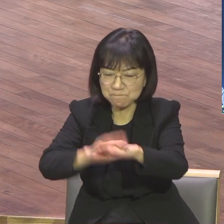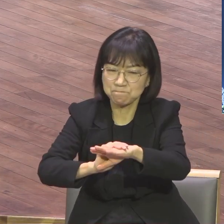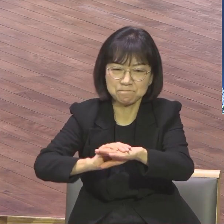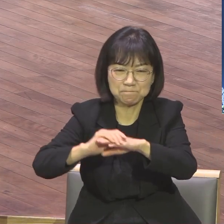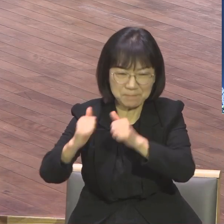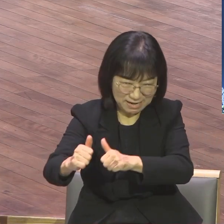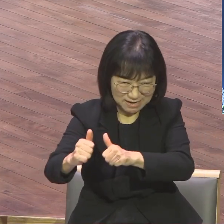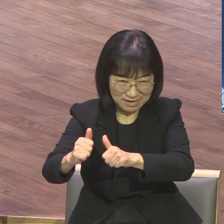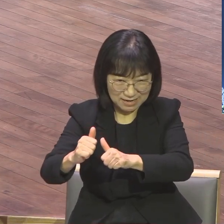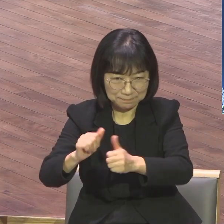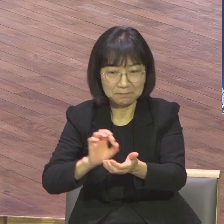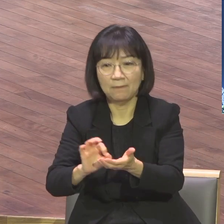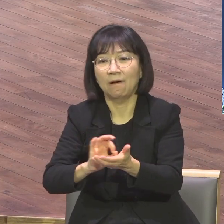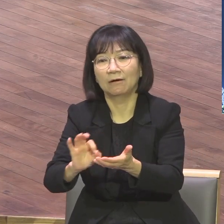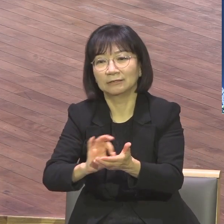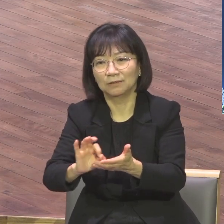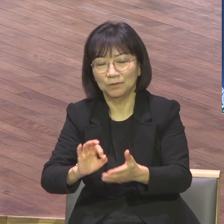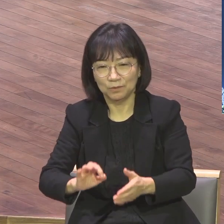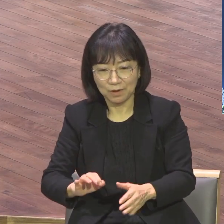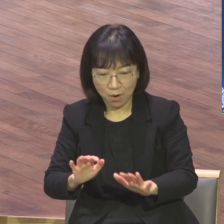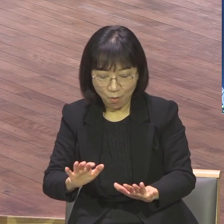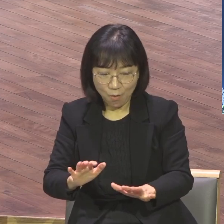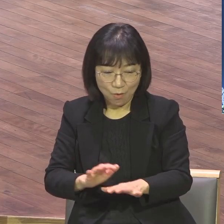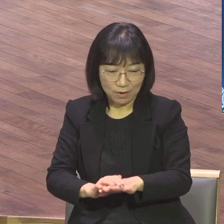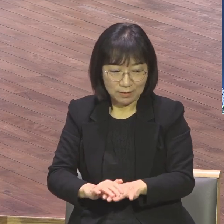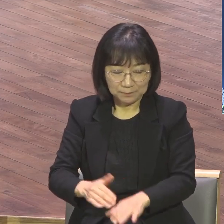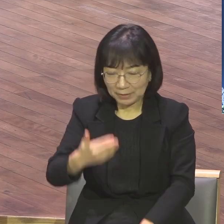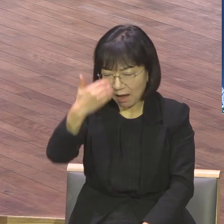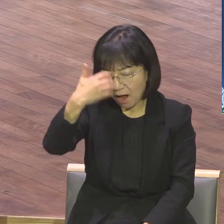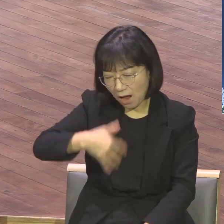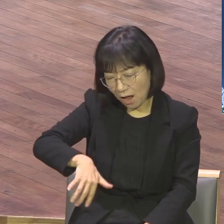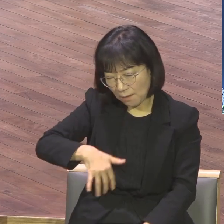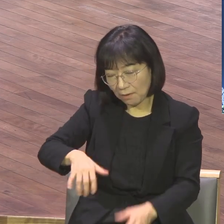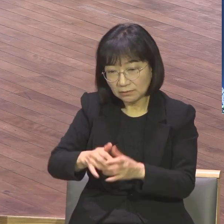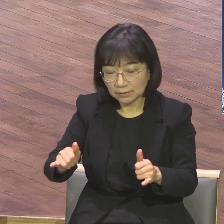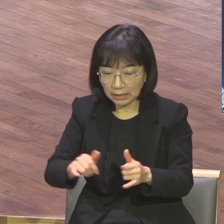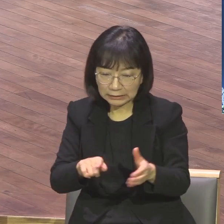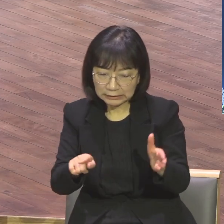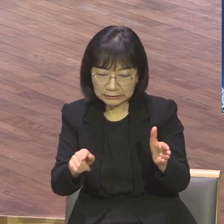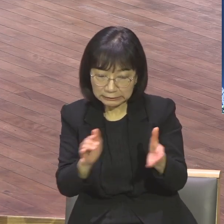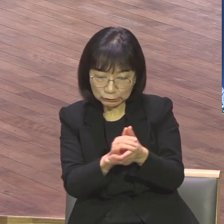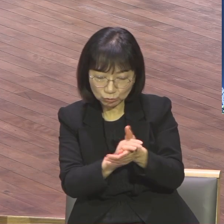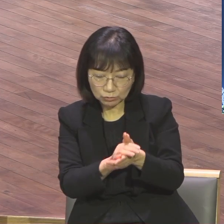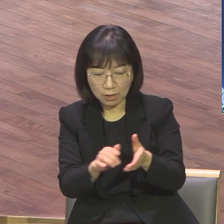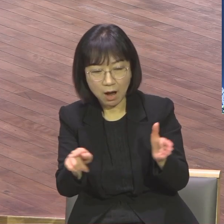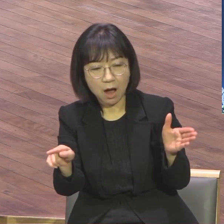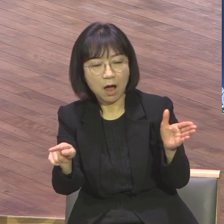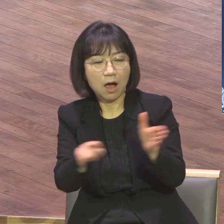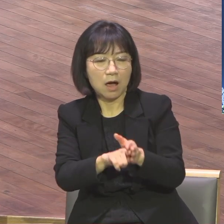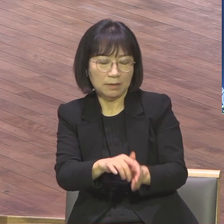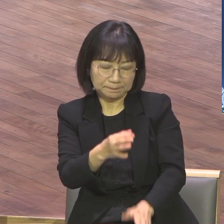예수님께서 이렇게 행동을 한 중풍병자들의 친구들의 믿음을 인정했어요.